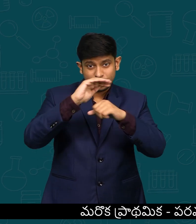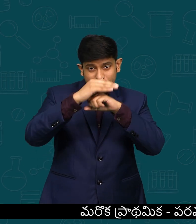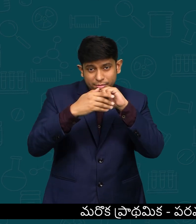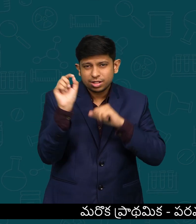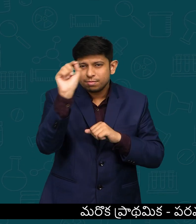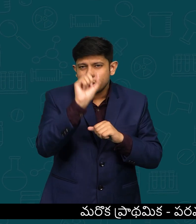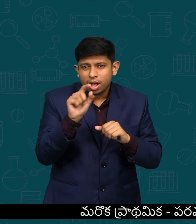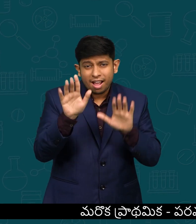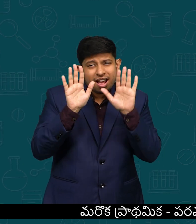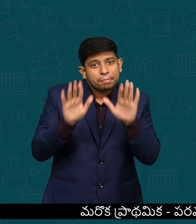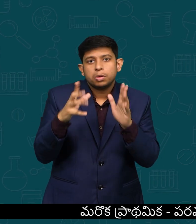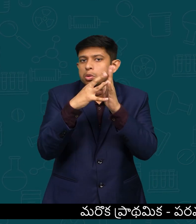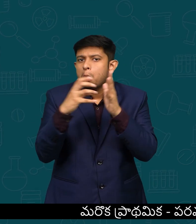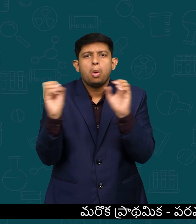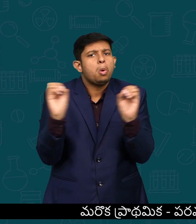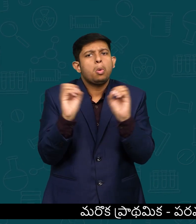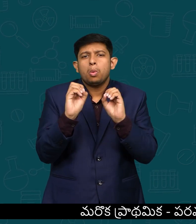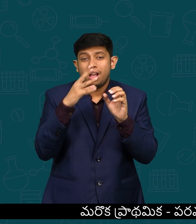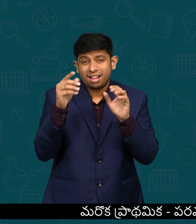పరమాణు కణాన్ని కనుగొన్నాడు.